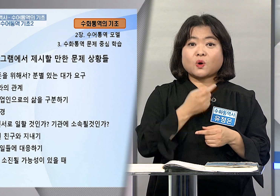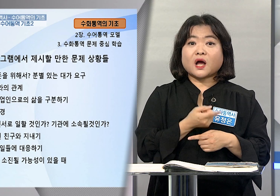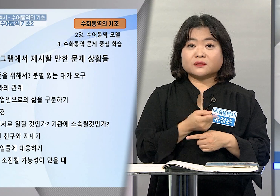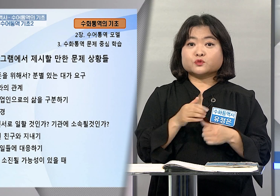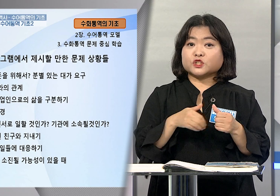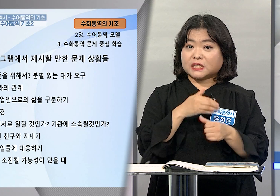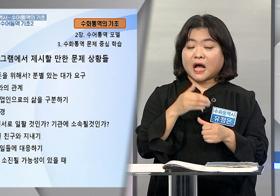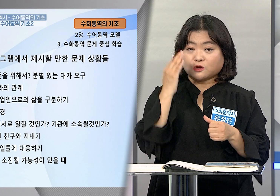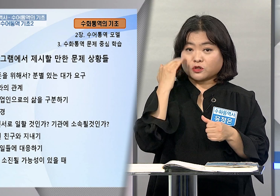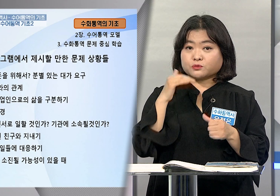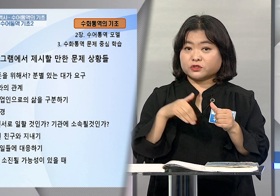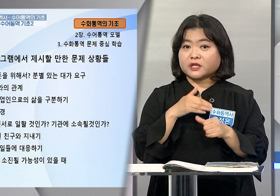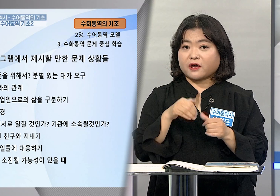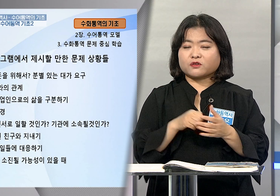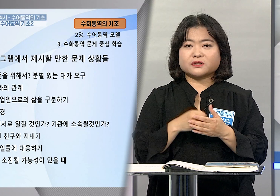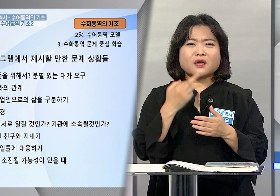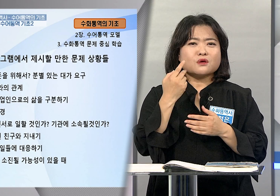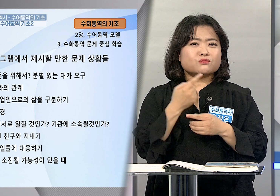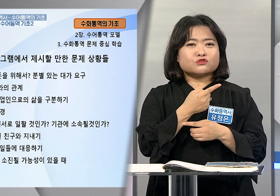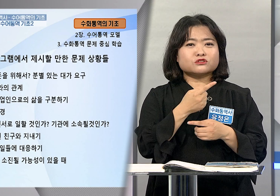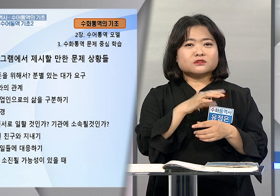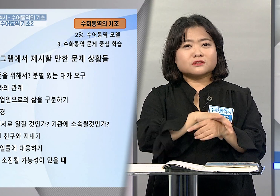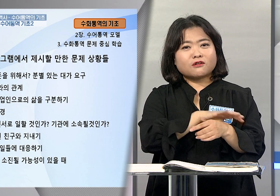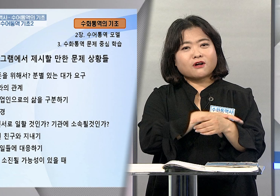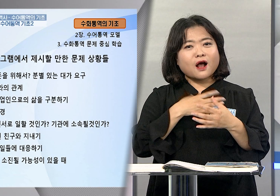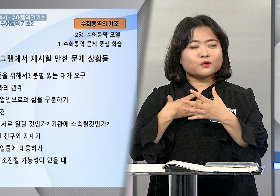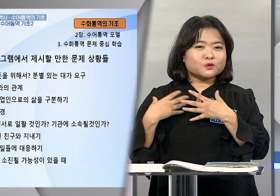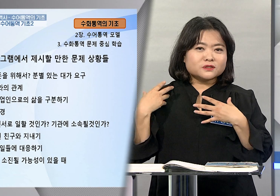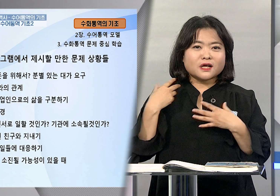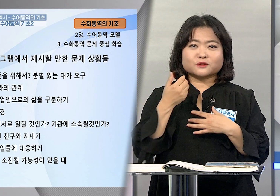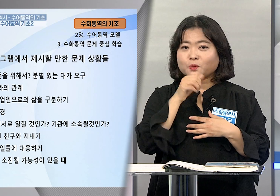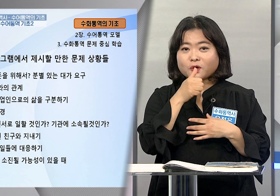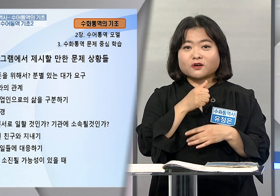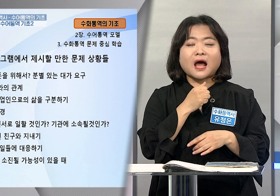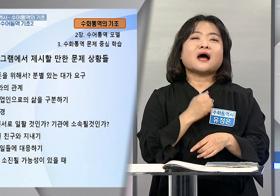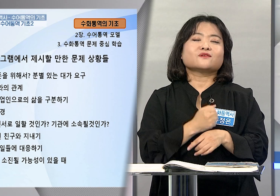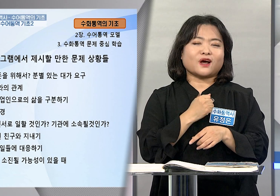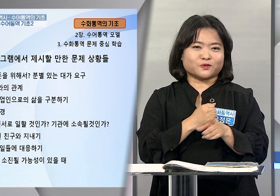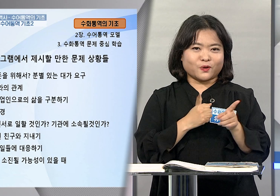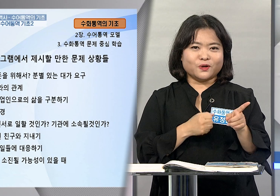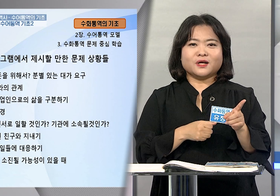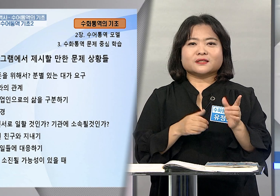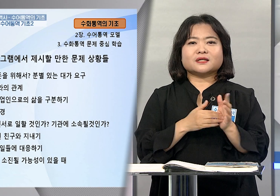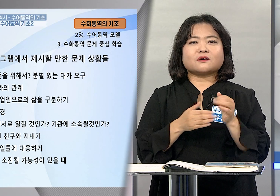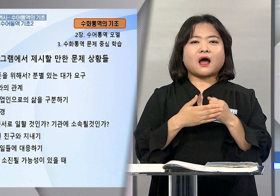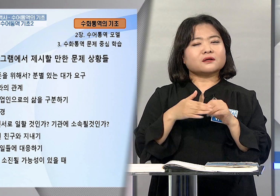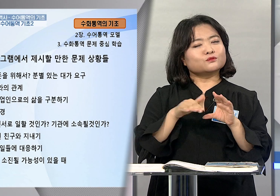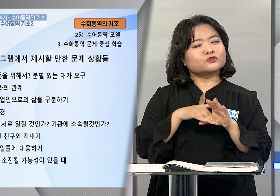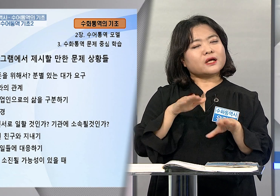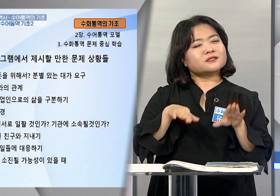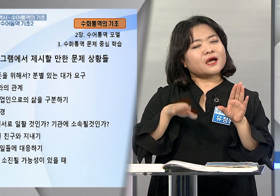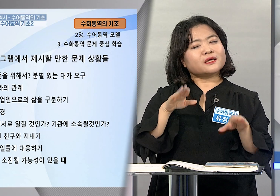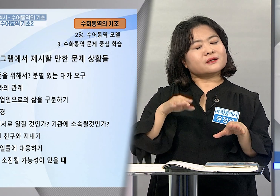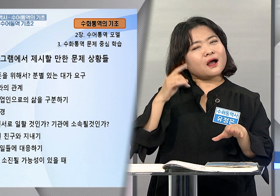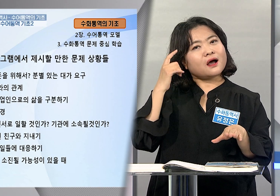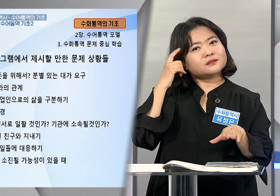싫어하는 분위기가 한국의 분위기예요. 근데 미국은 그런 걸 하고도 그냥 통역을 하더라고요. 그래서 이건 문화의 차이인가